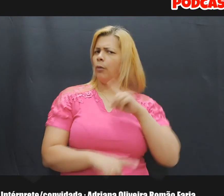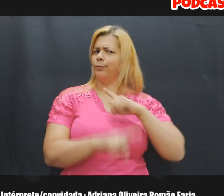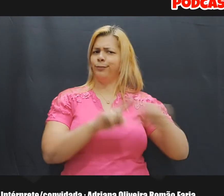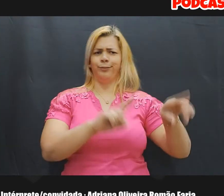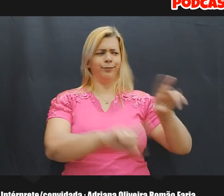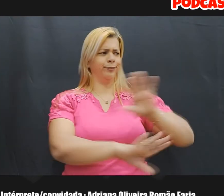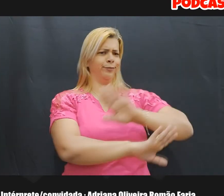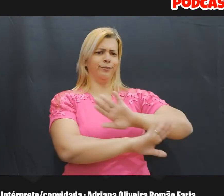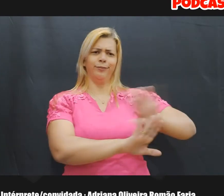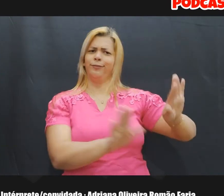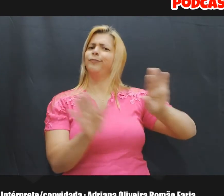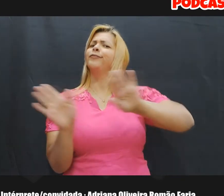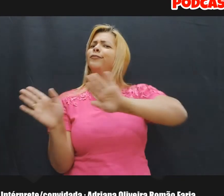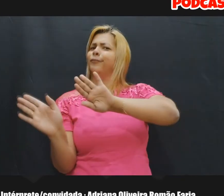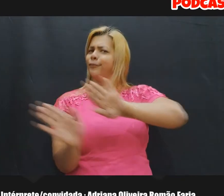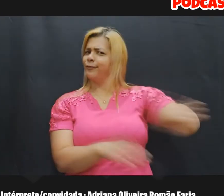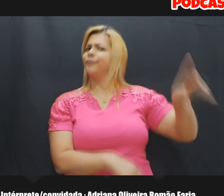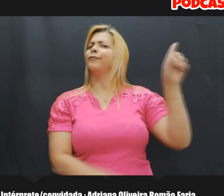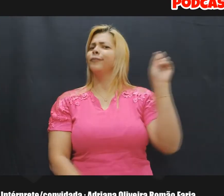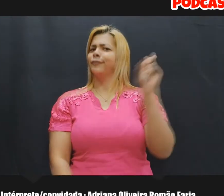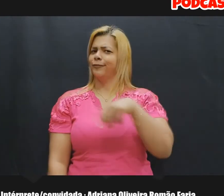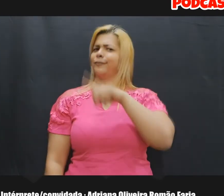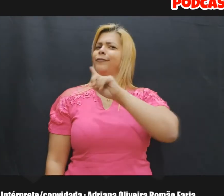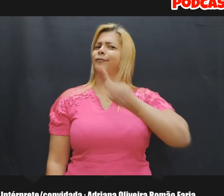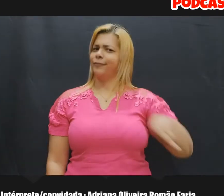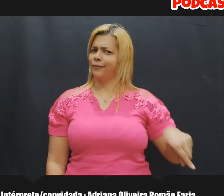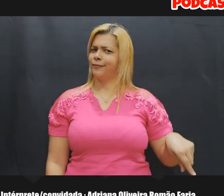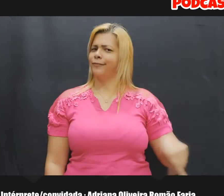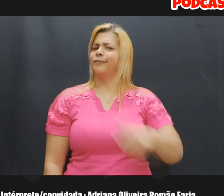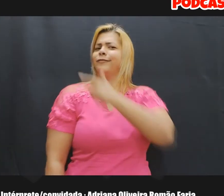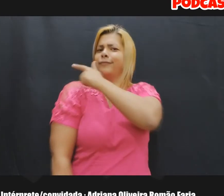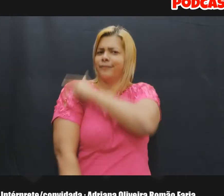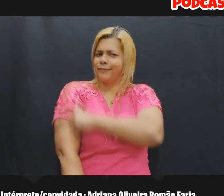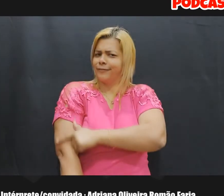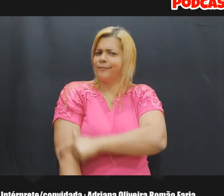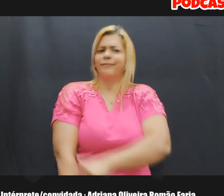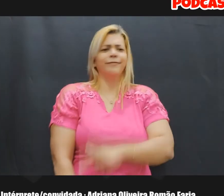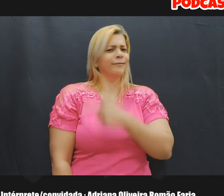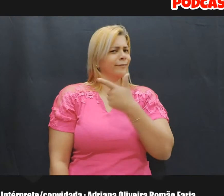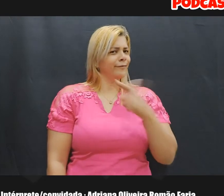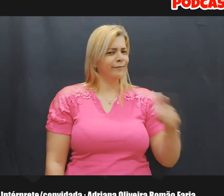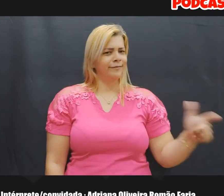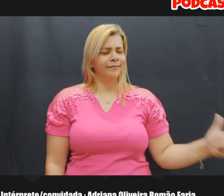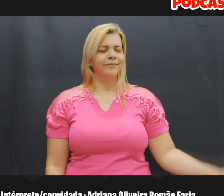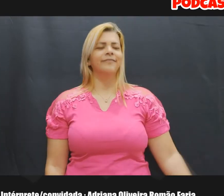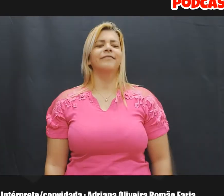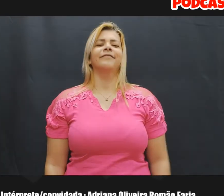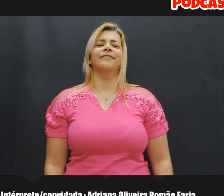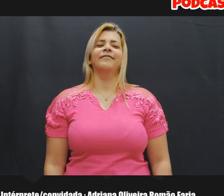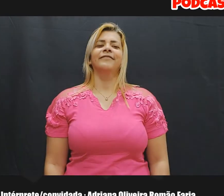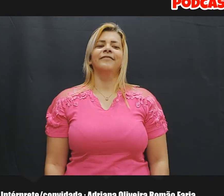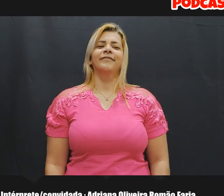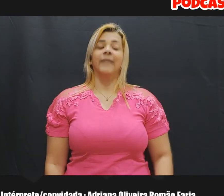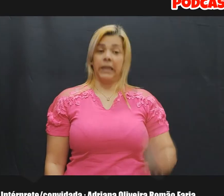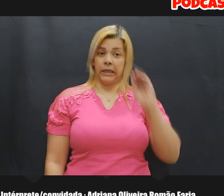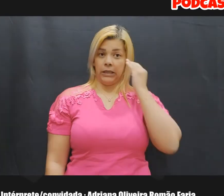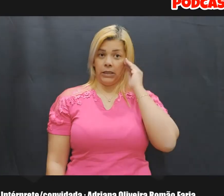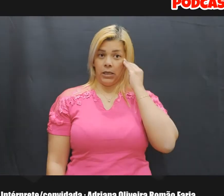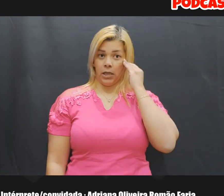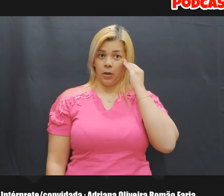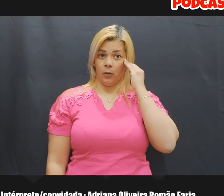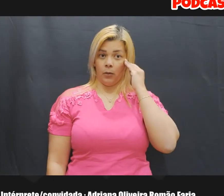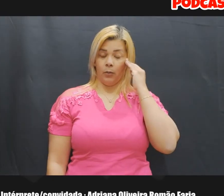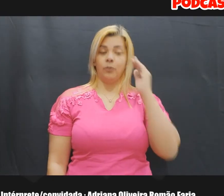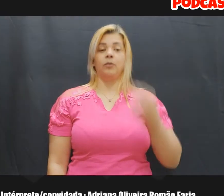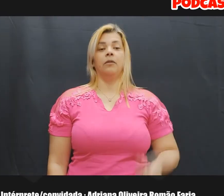falar. Esse sim é o desrespeito para com o surdo, né, professora? Isso sim é um